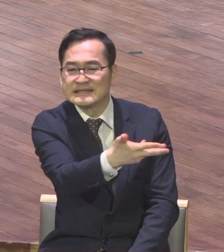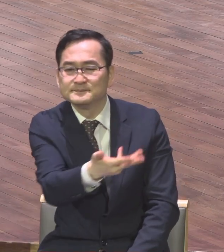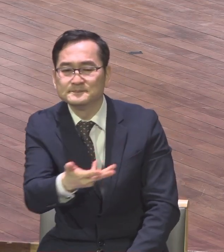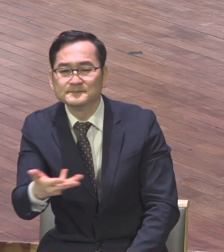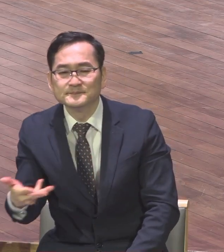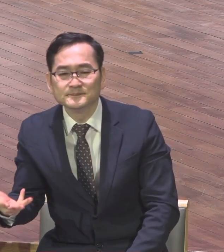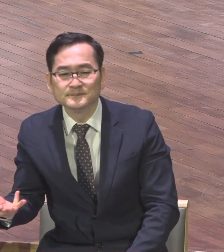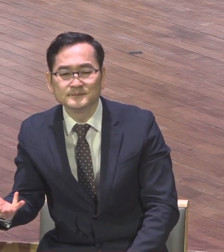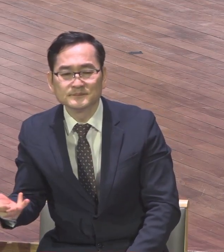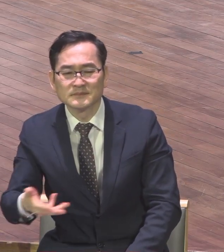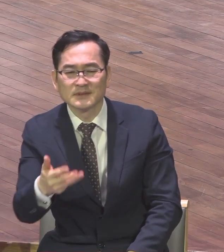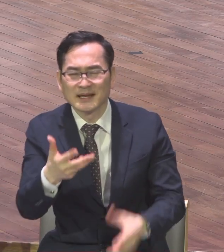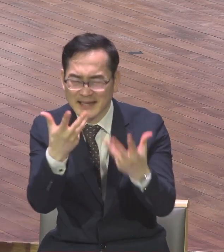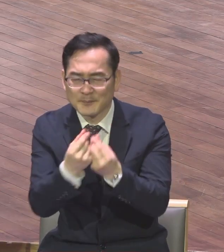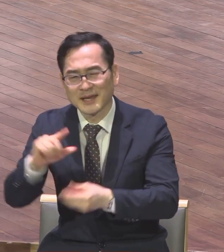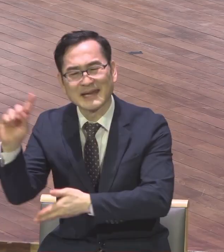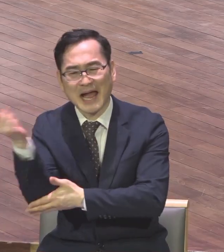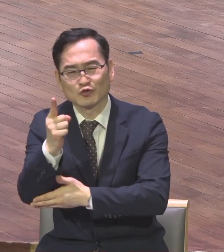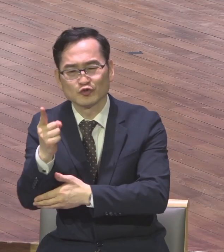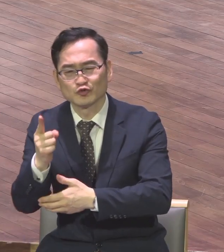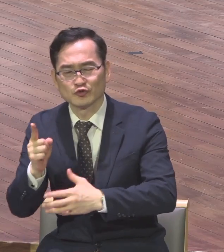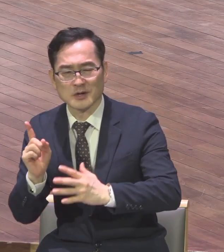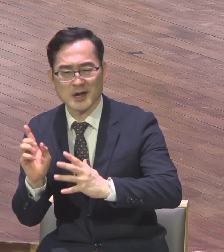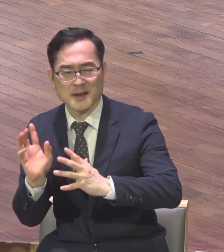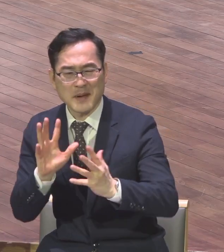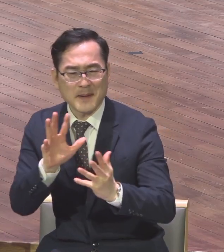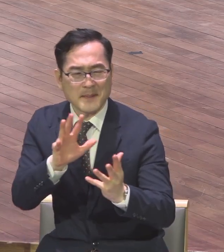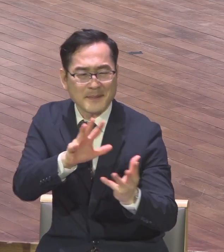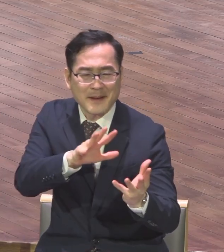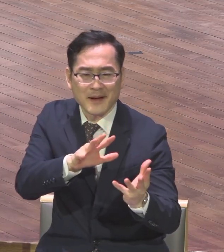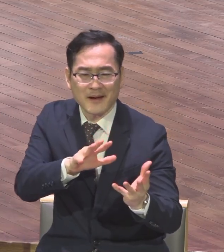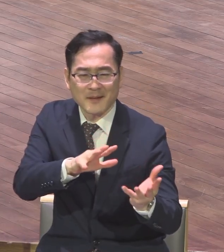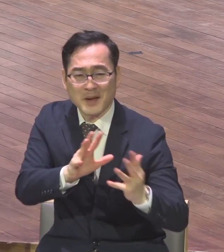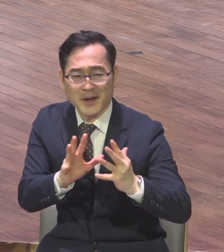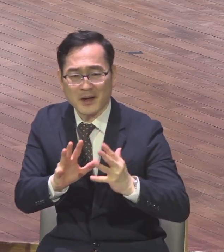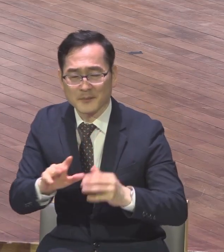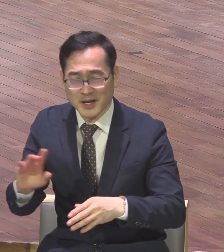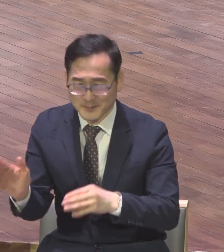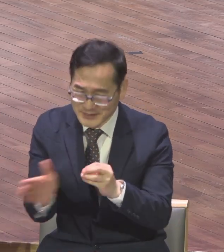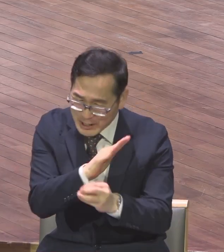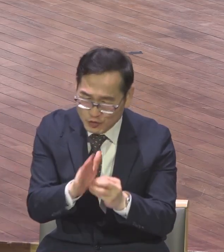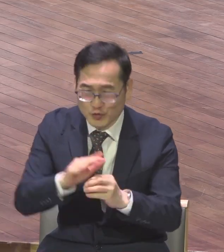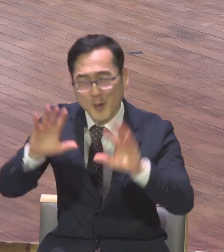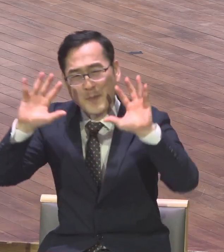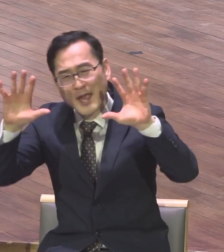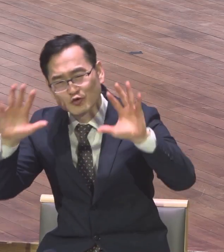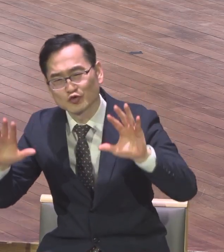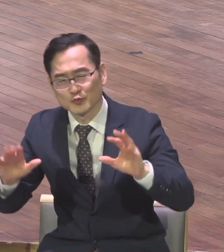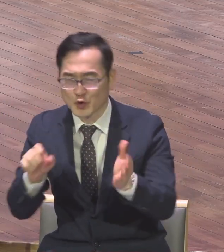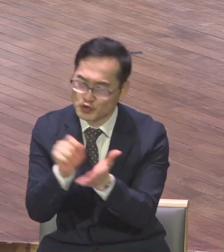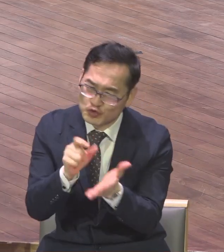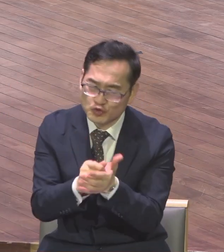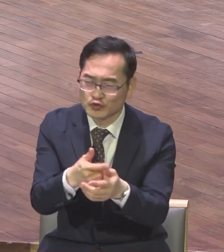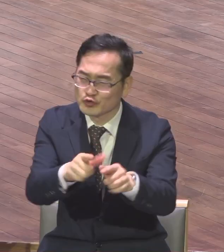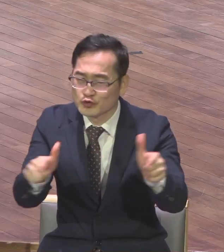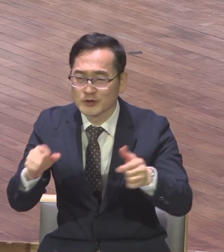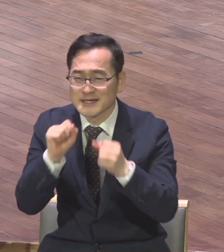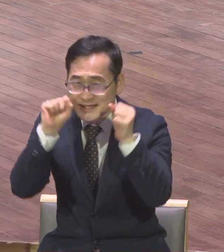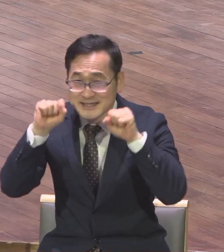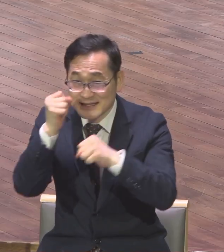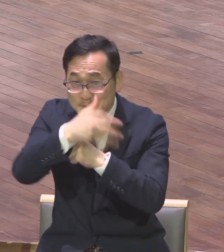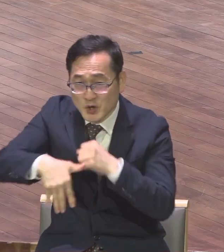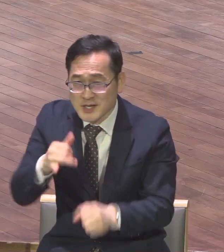흐름. 야구, 축구, 농구, 배구, 탁구 다 좋아해요. 제가 다 좀